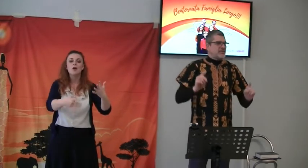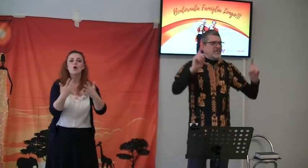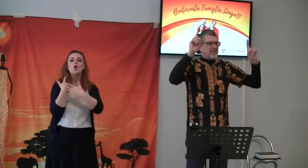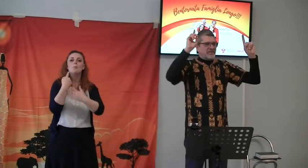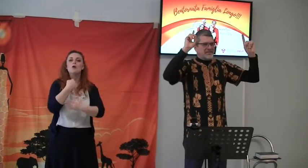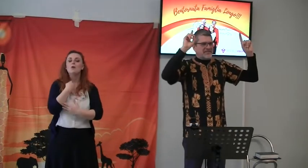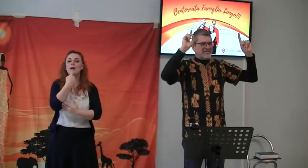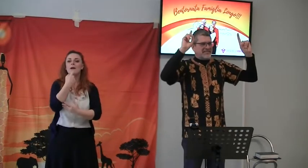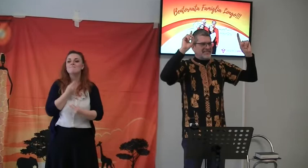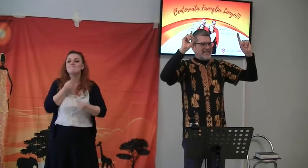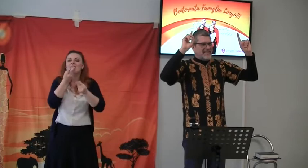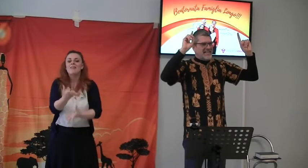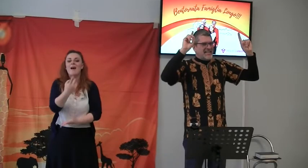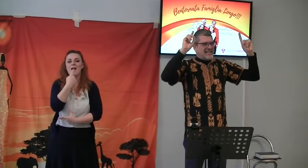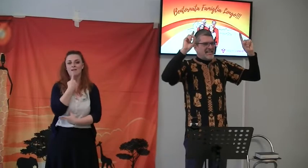Con Dio,